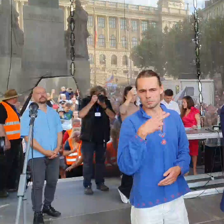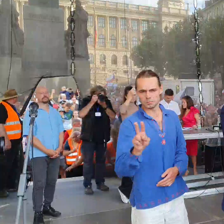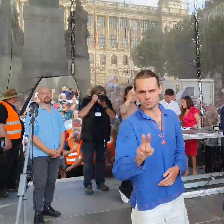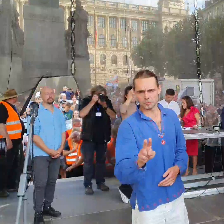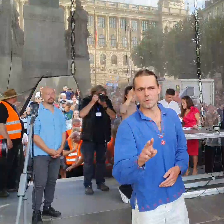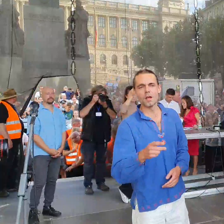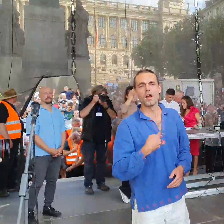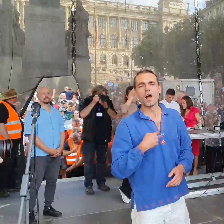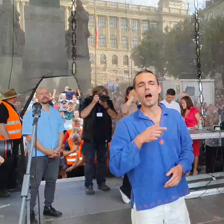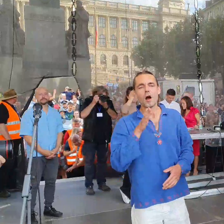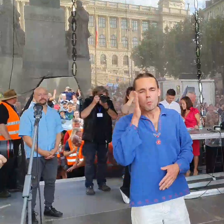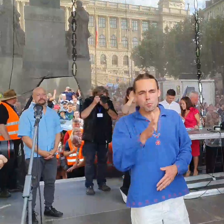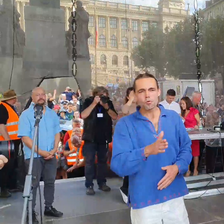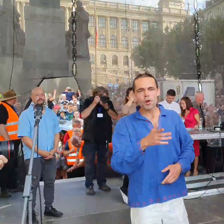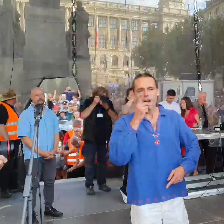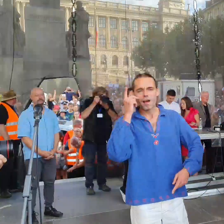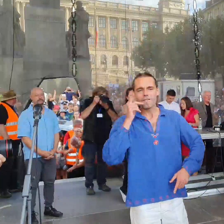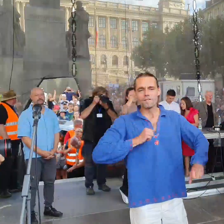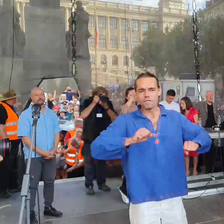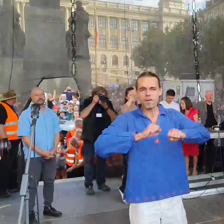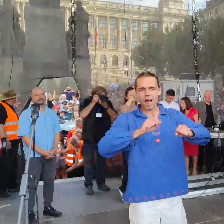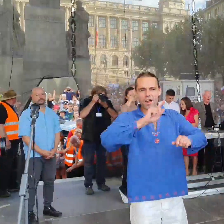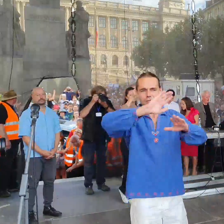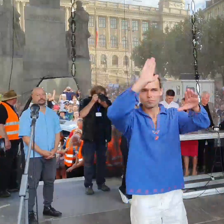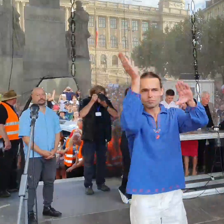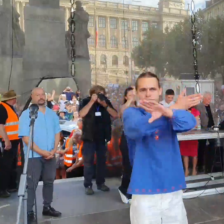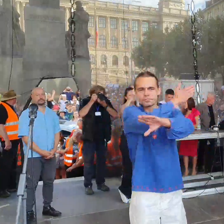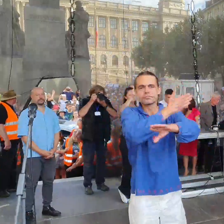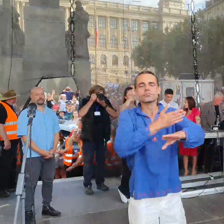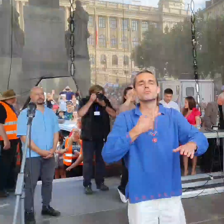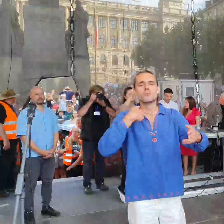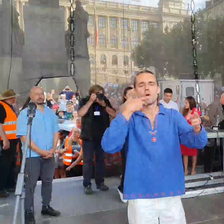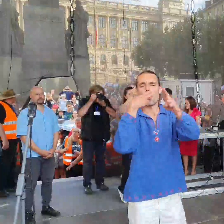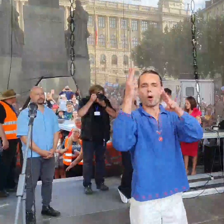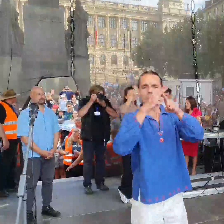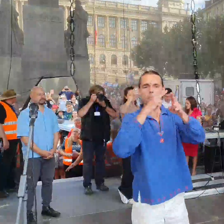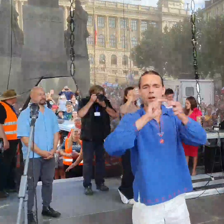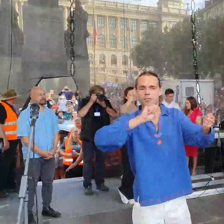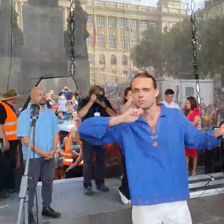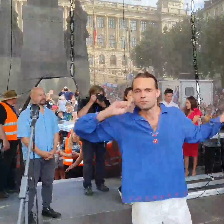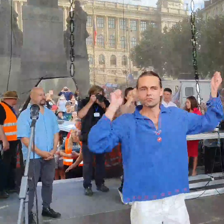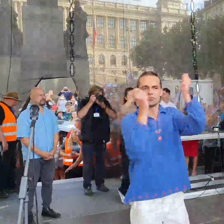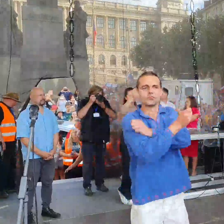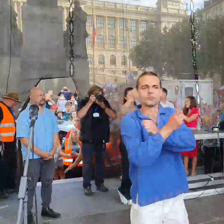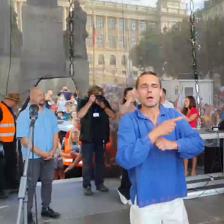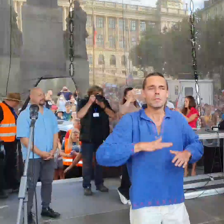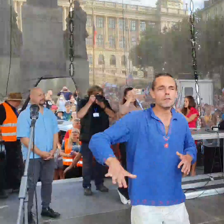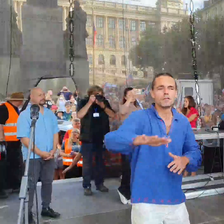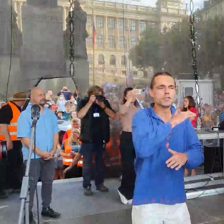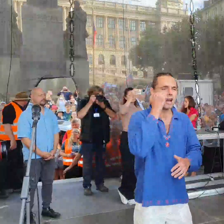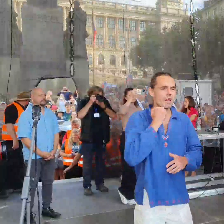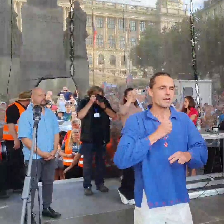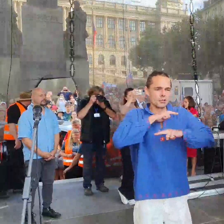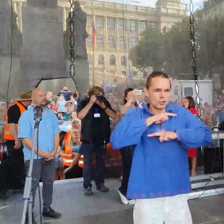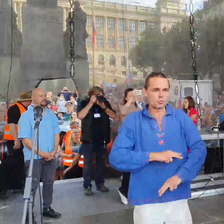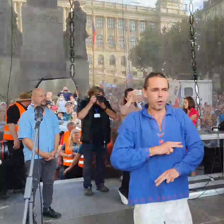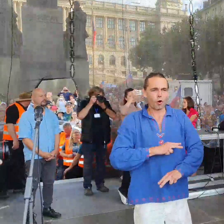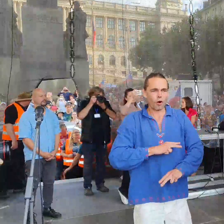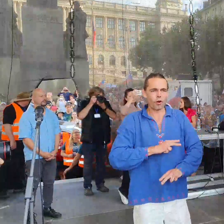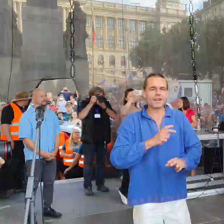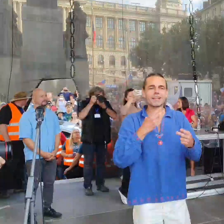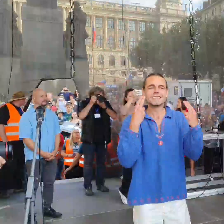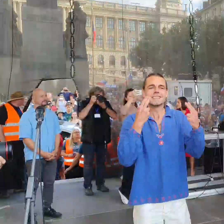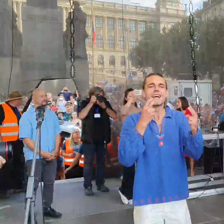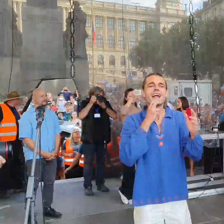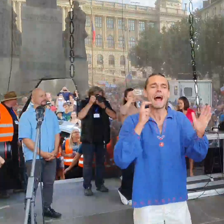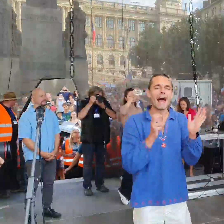tolik potřebné změny a až snížíme ceny energie, abychom vám zajistili důstojný život, tak se osobně postarám, aby